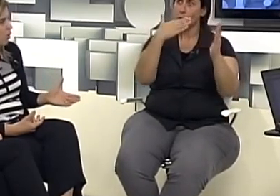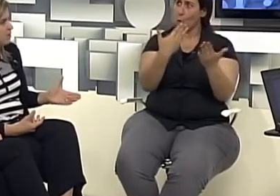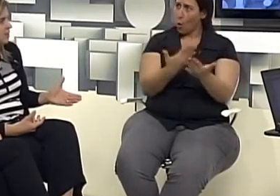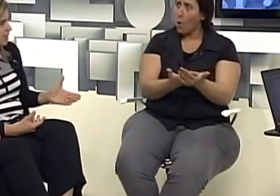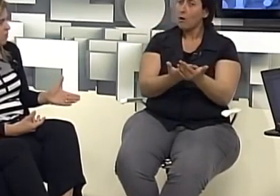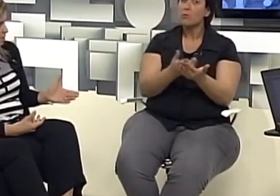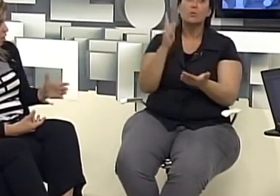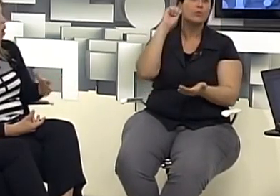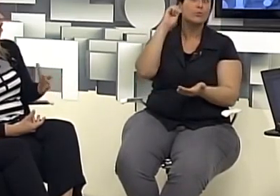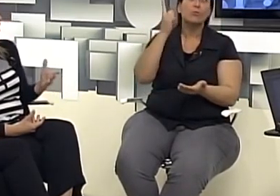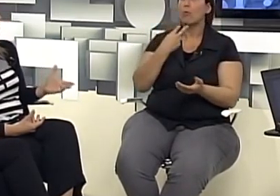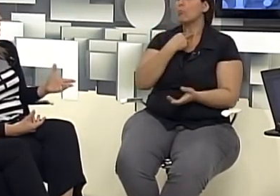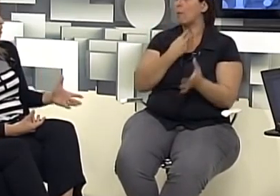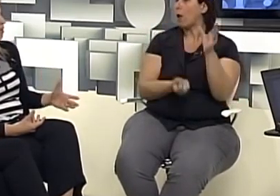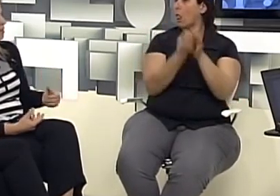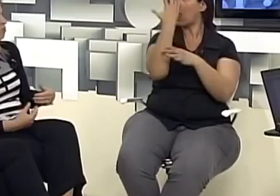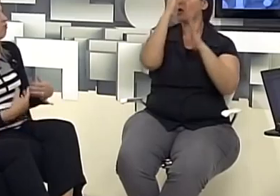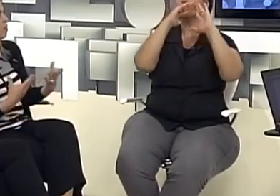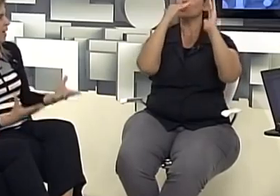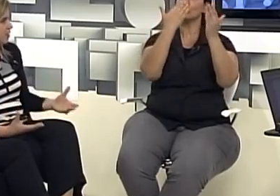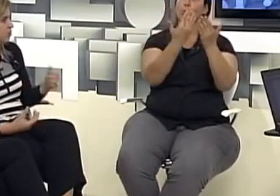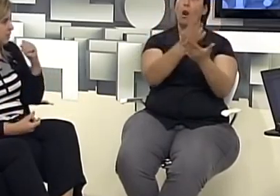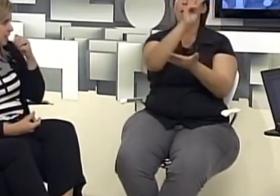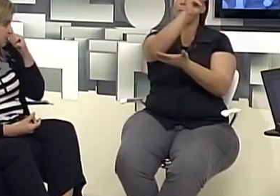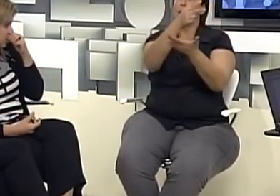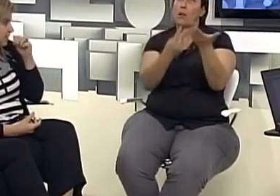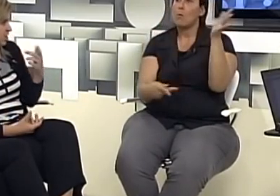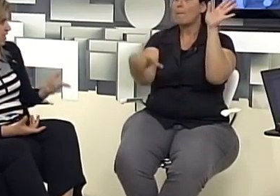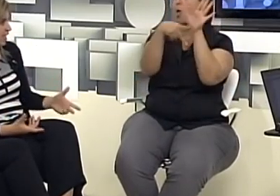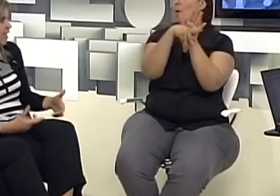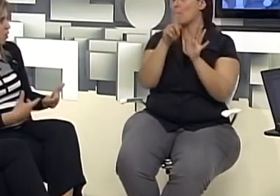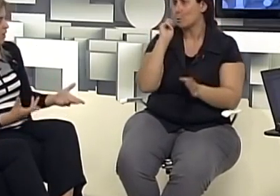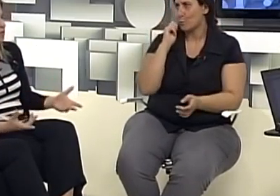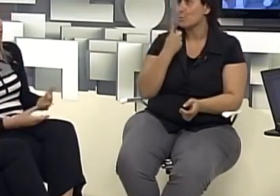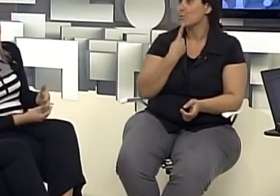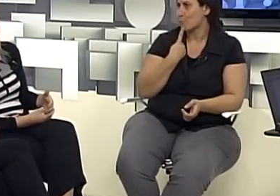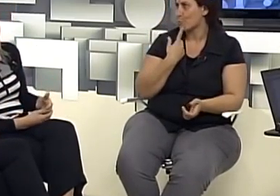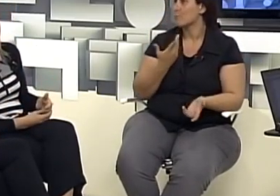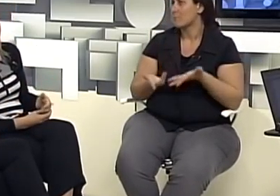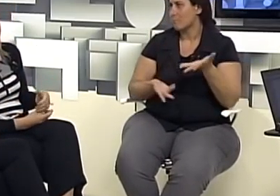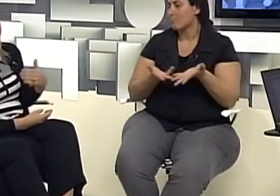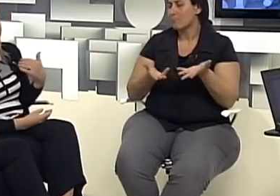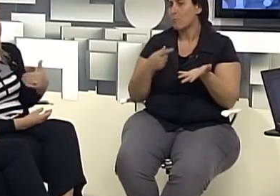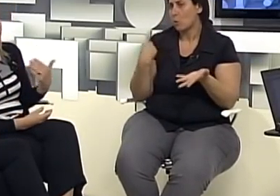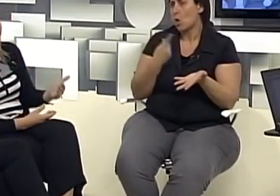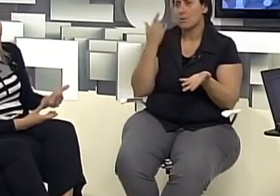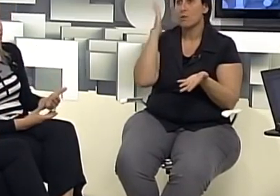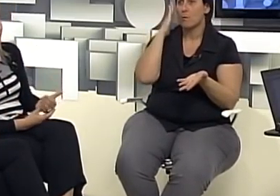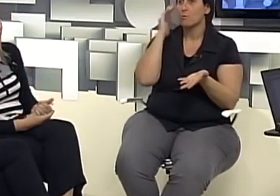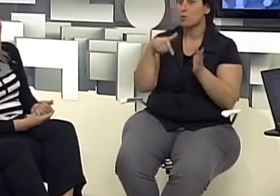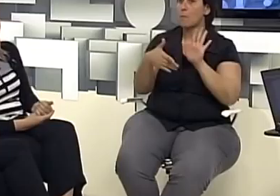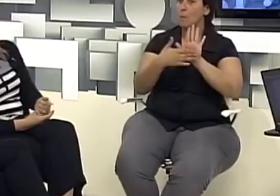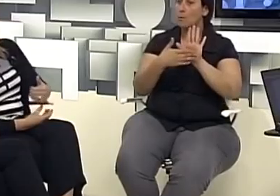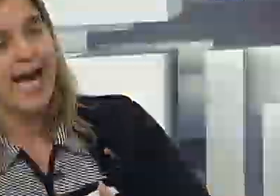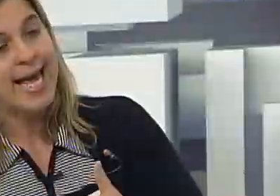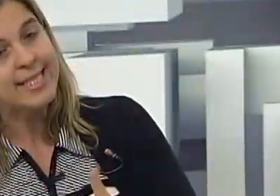dá conta de ter uma escola bilíngue no formato que a gente desejaria enquanto proposta